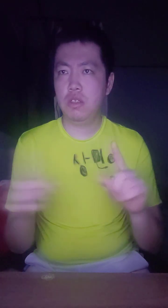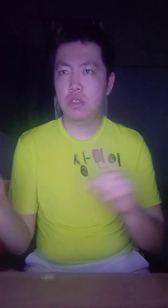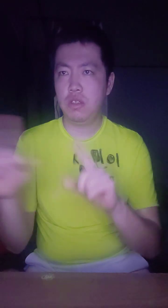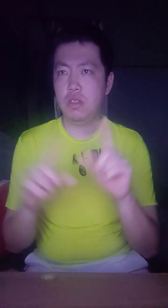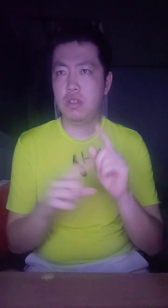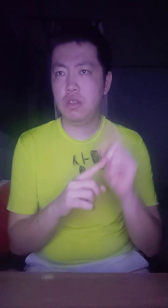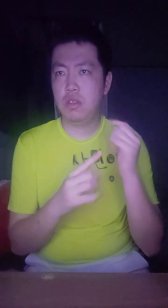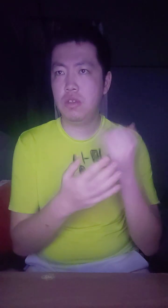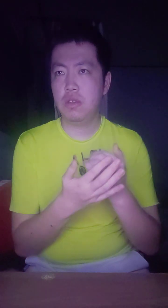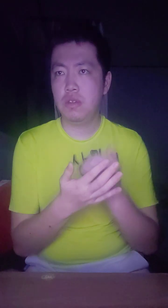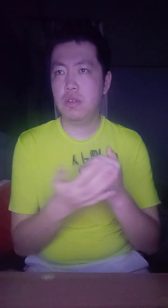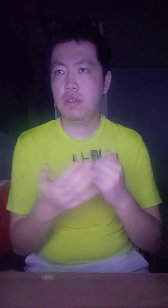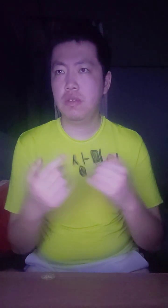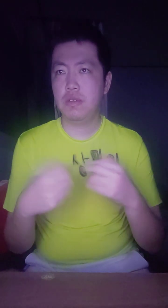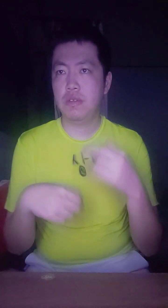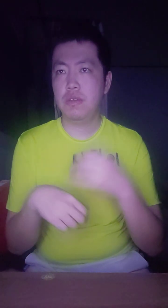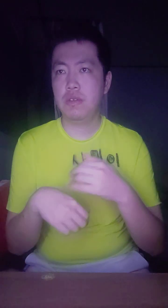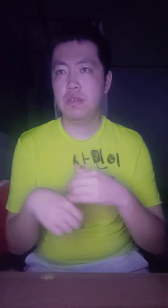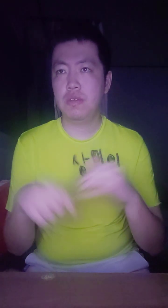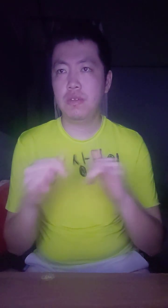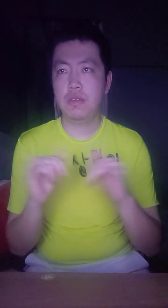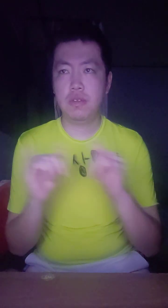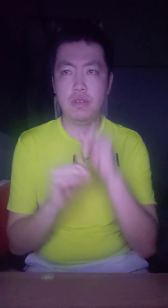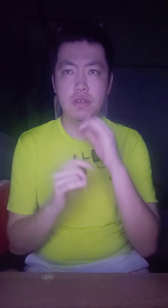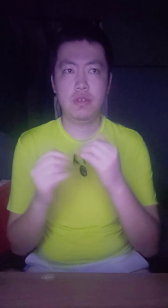규제와 단속도 병행해야 한다고 강조합니다.